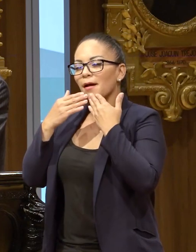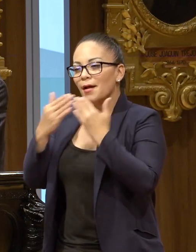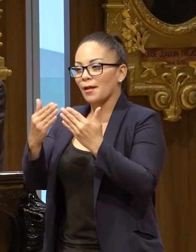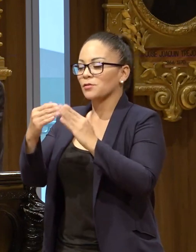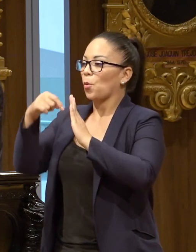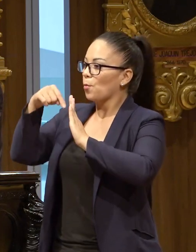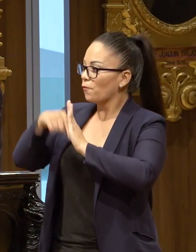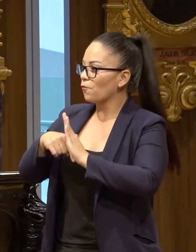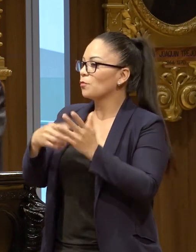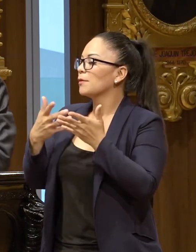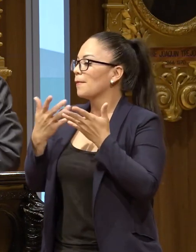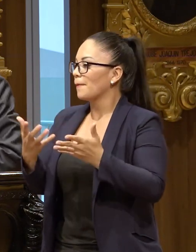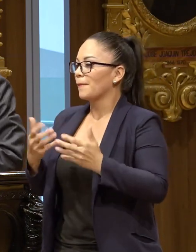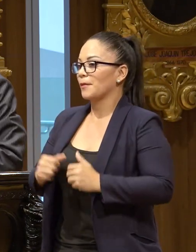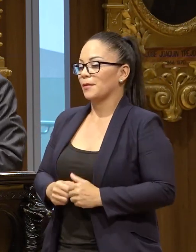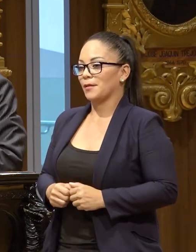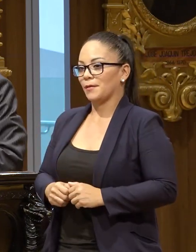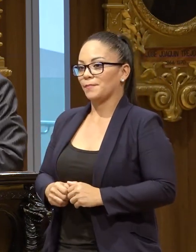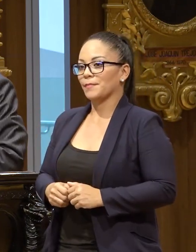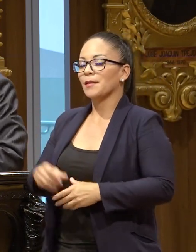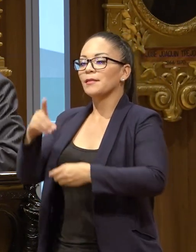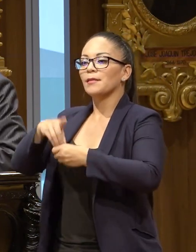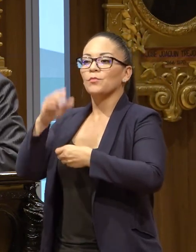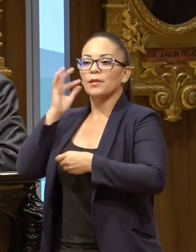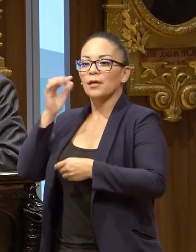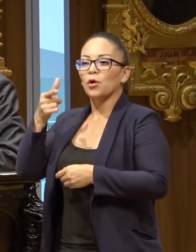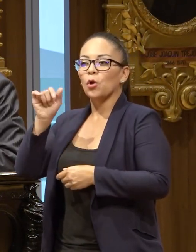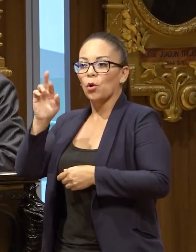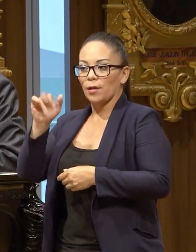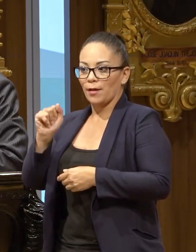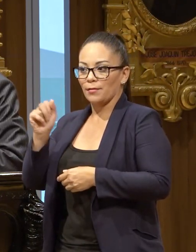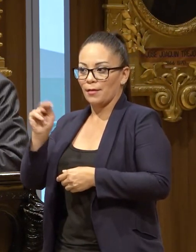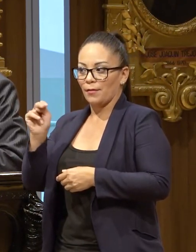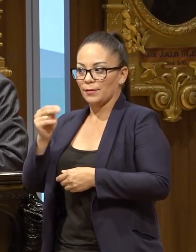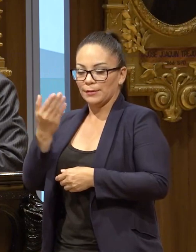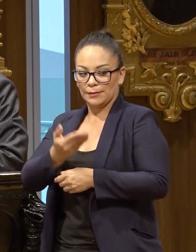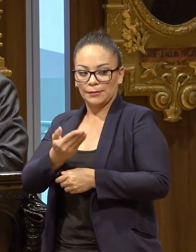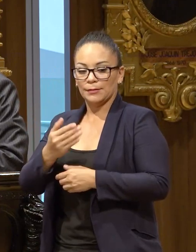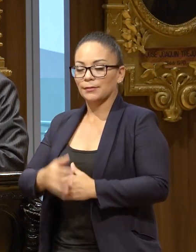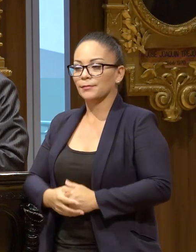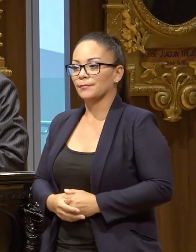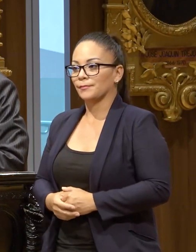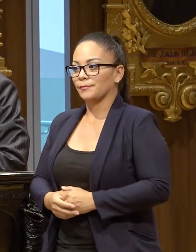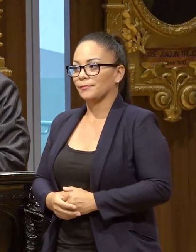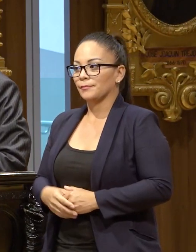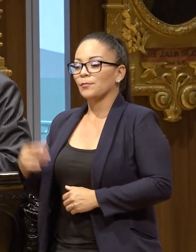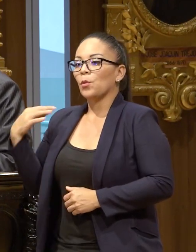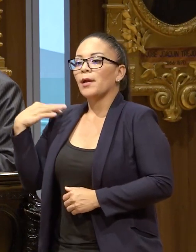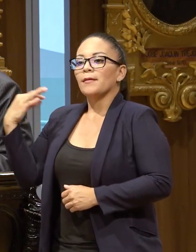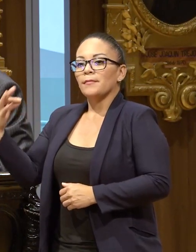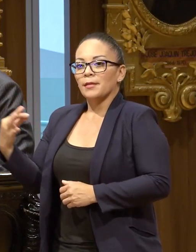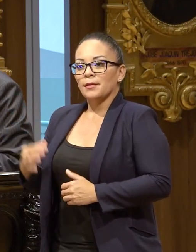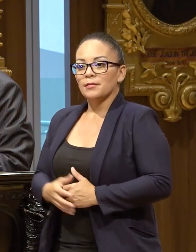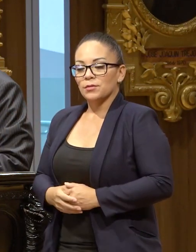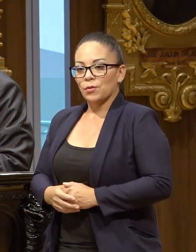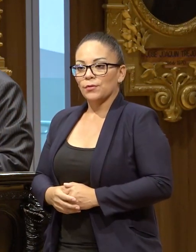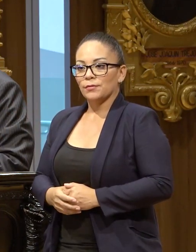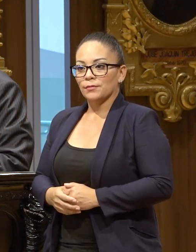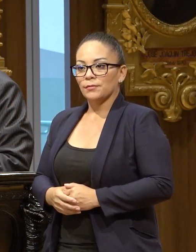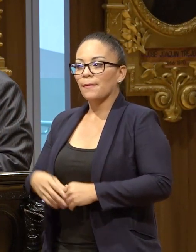profundamente a la diputada doña Gloria Navas por la invitación para